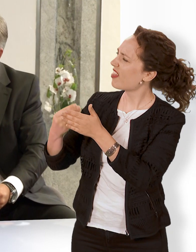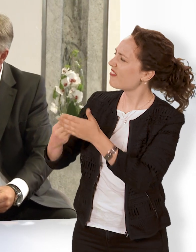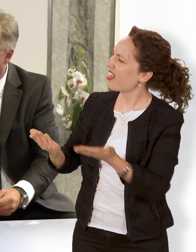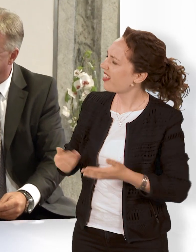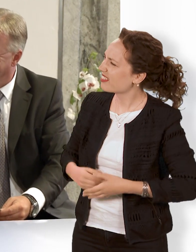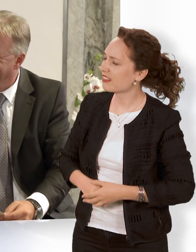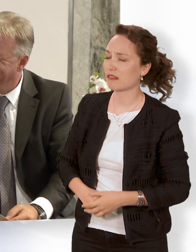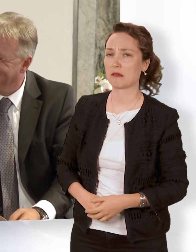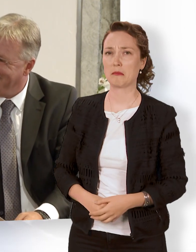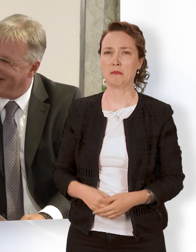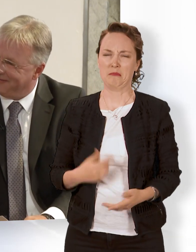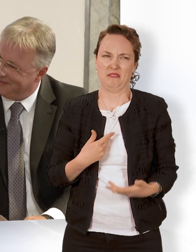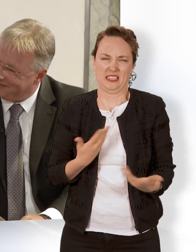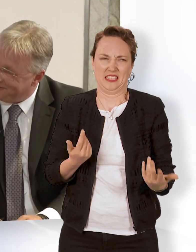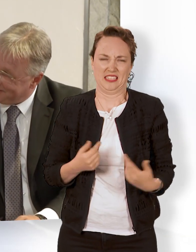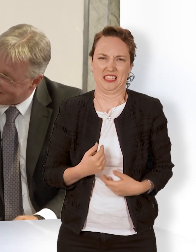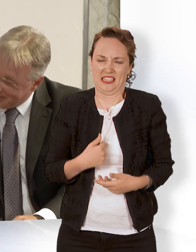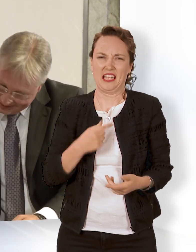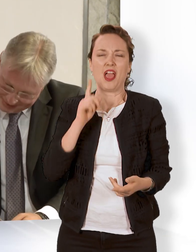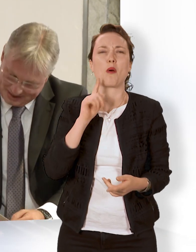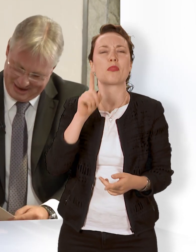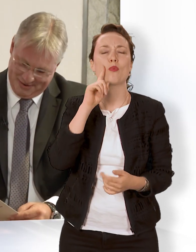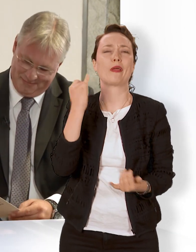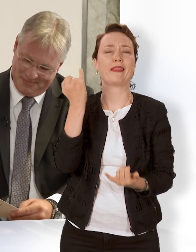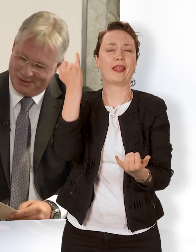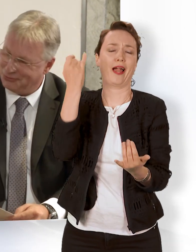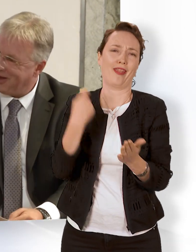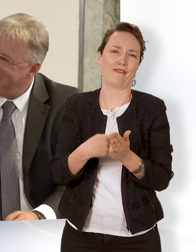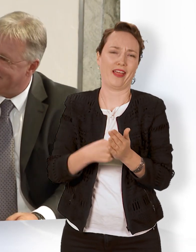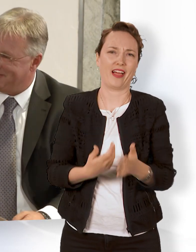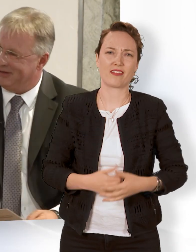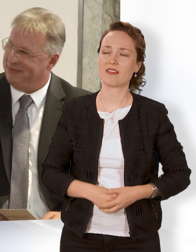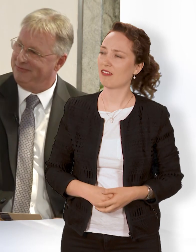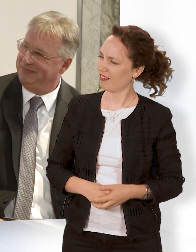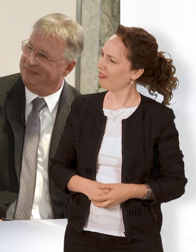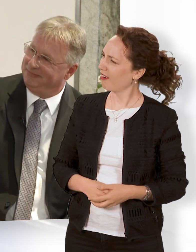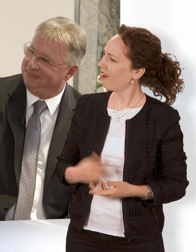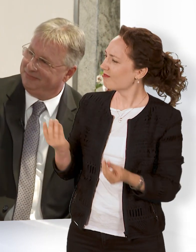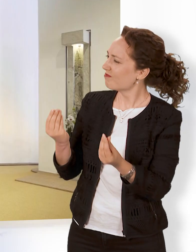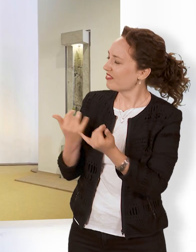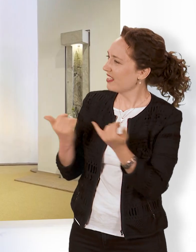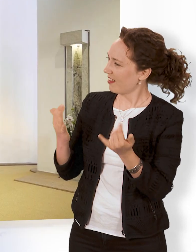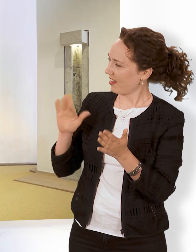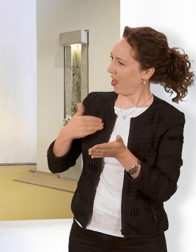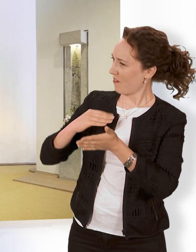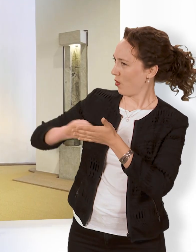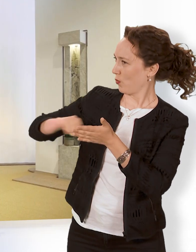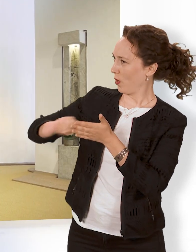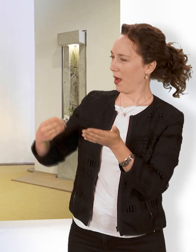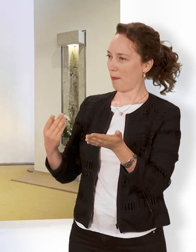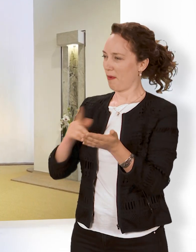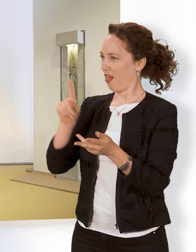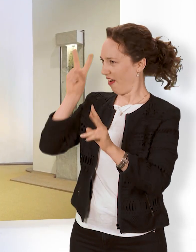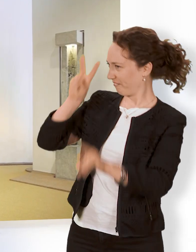Ich weiß nicht, es hat einen ideellen Wert wahrscheinlich. Was macht das mit einem, wenn man Autogramme geben darf? Boah, man wird